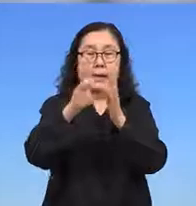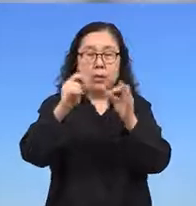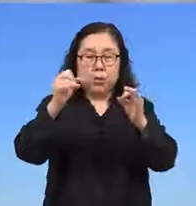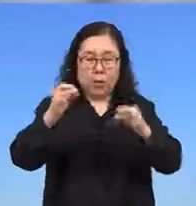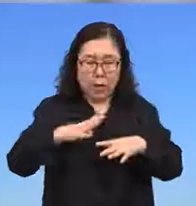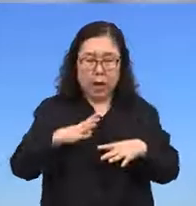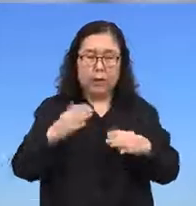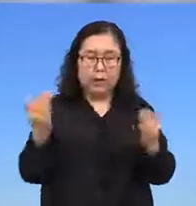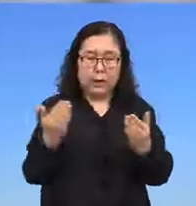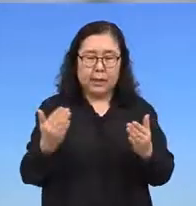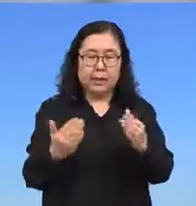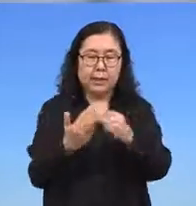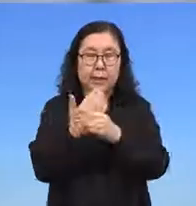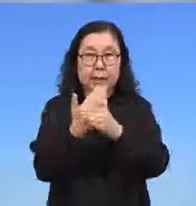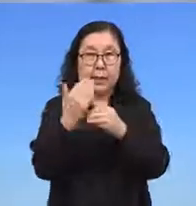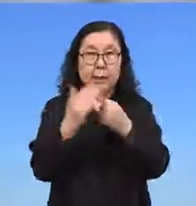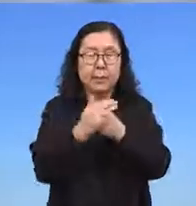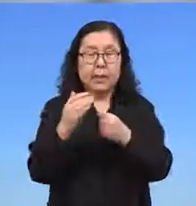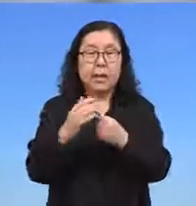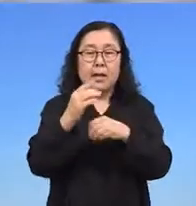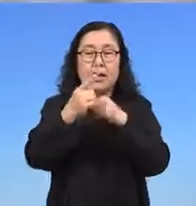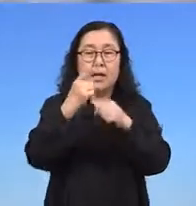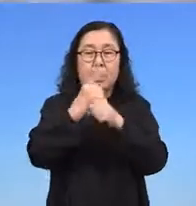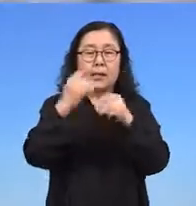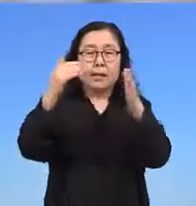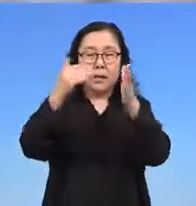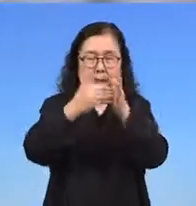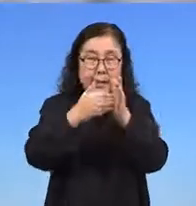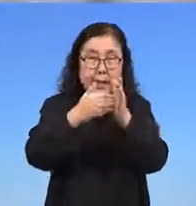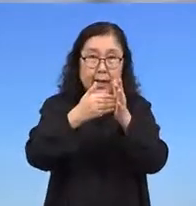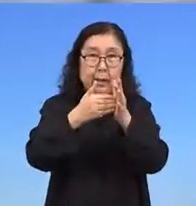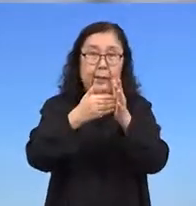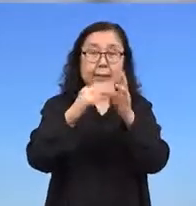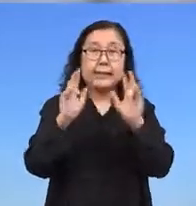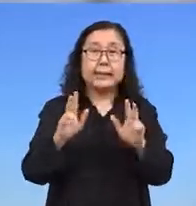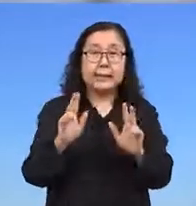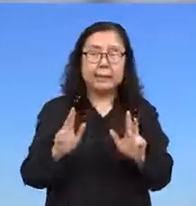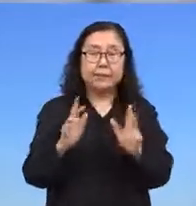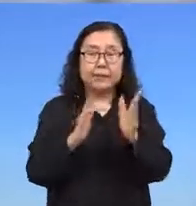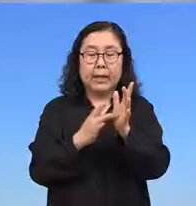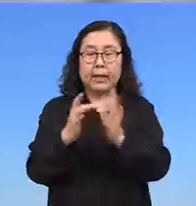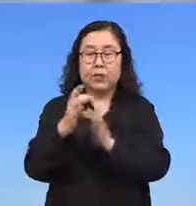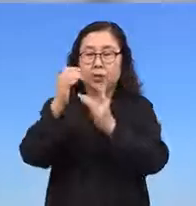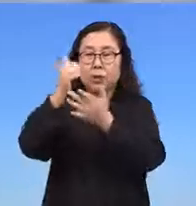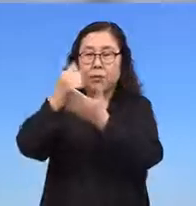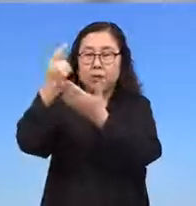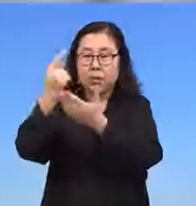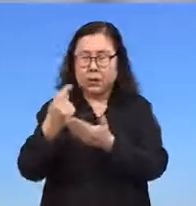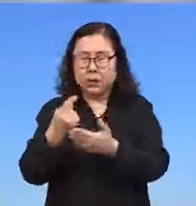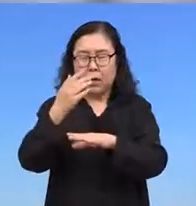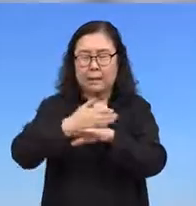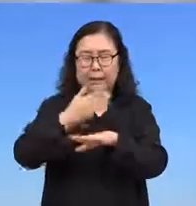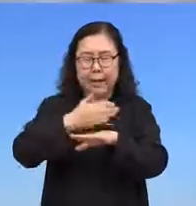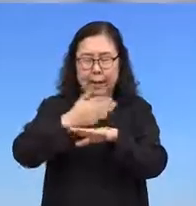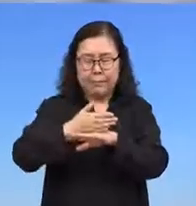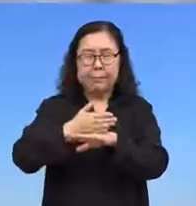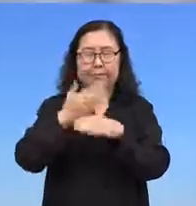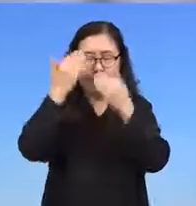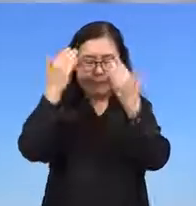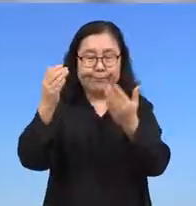시작할 때 그 놀라운 일을 해주셨기 때문에 이제 한 해를 마감하는, 그것도 예수님이 오신 것을 감사하는